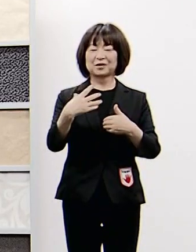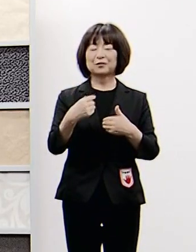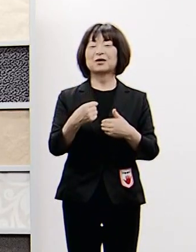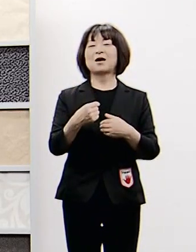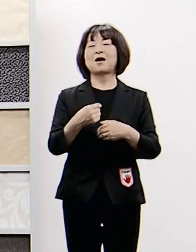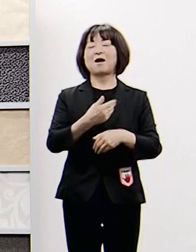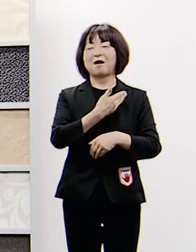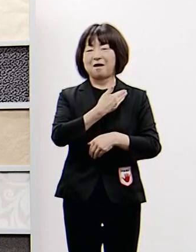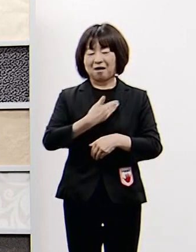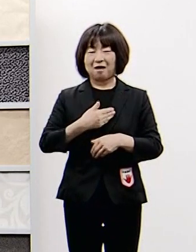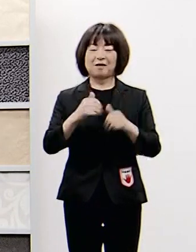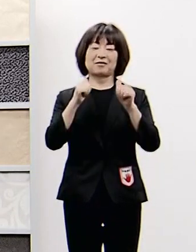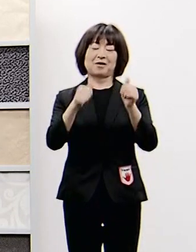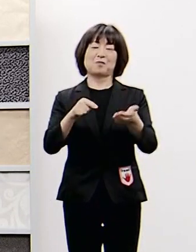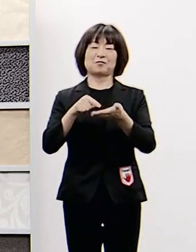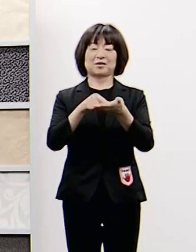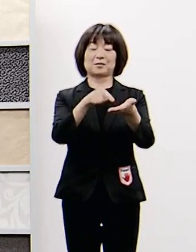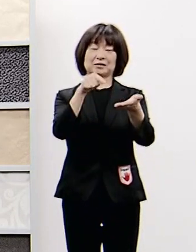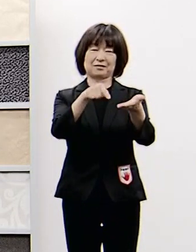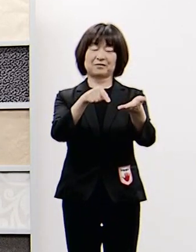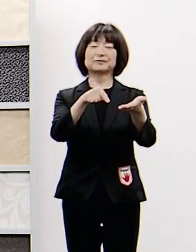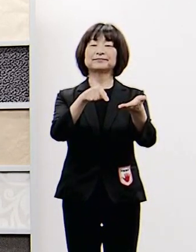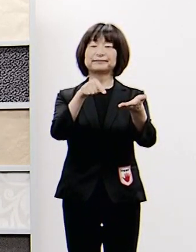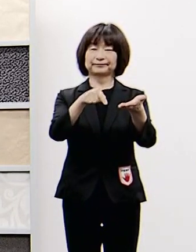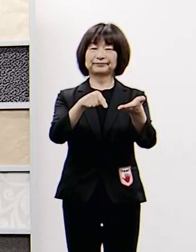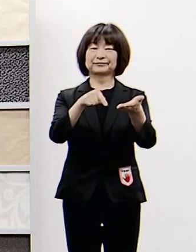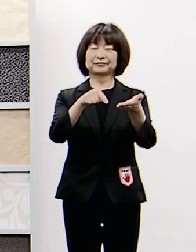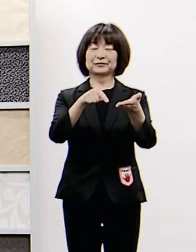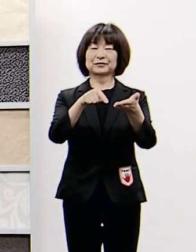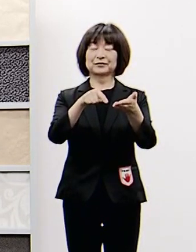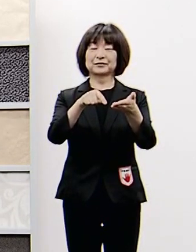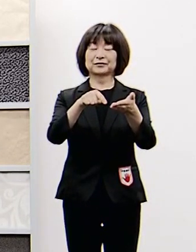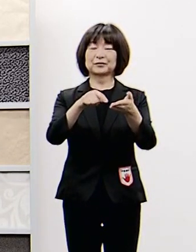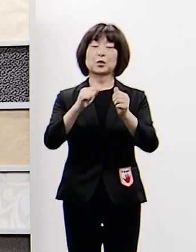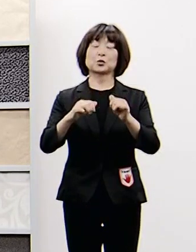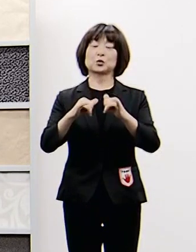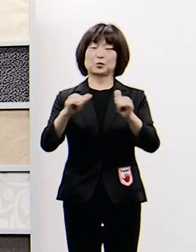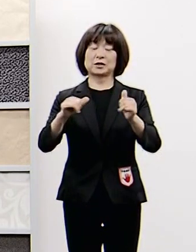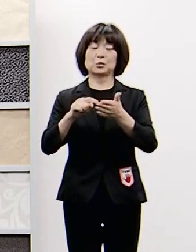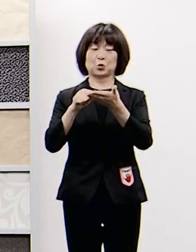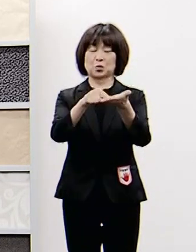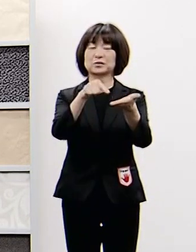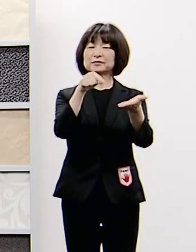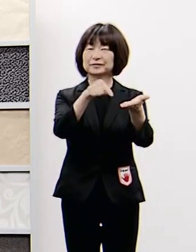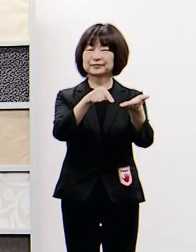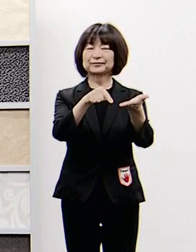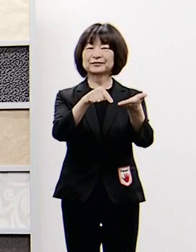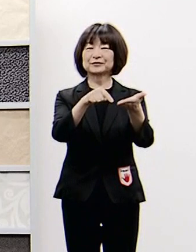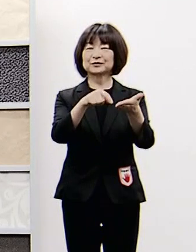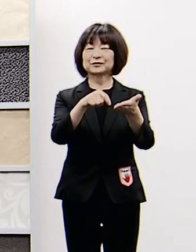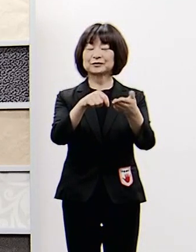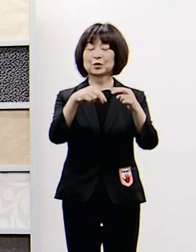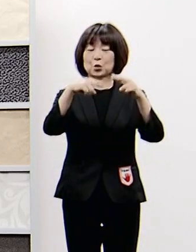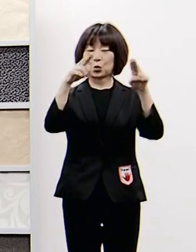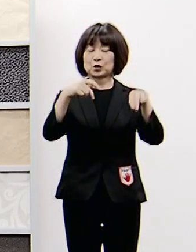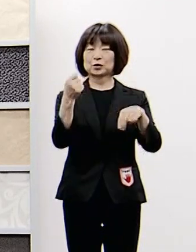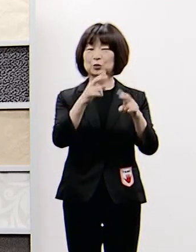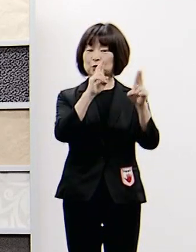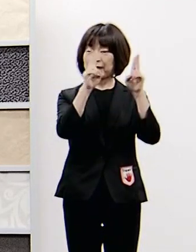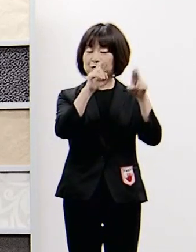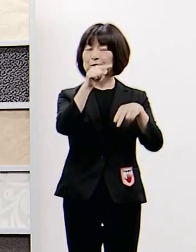いったこれは住民訴訟ですけれどもその住民訴訟をやっているうちにですね私の富士急行さんからその